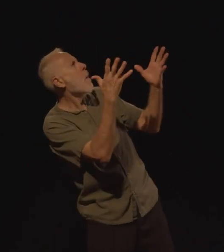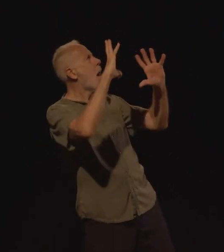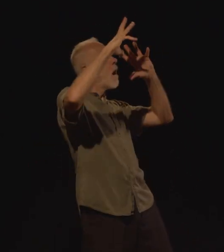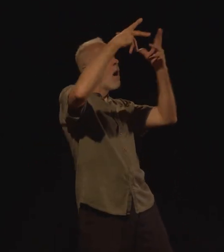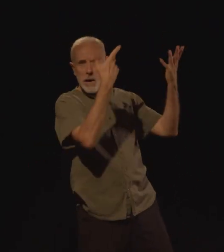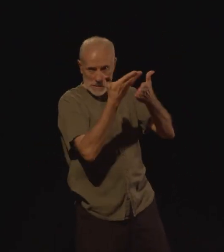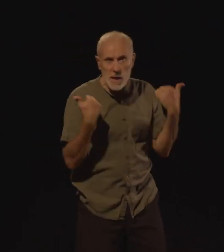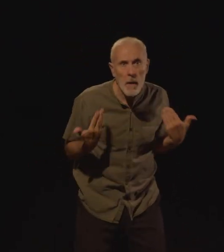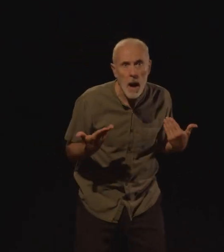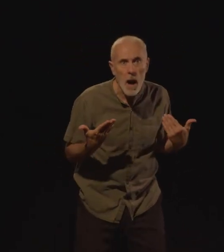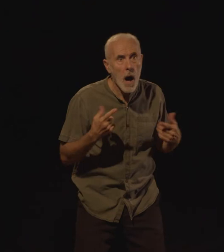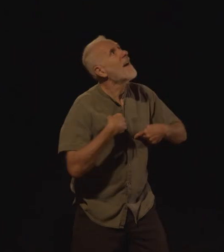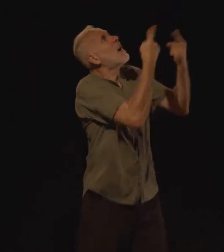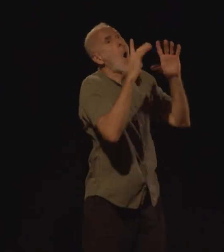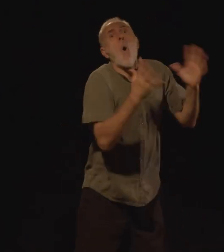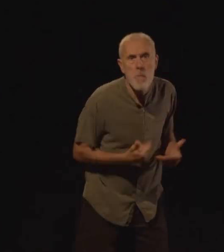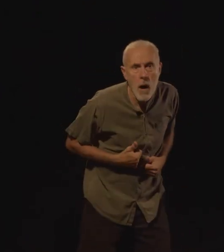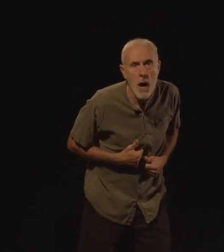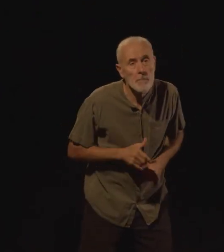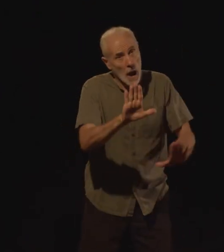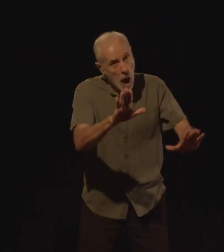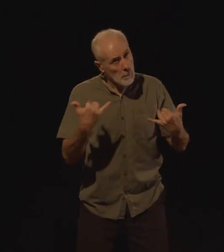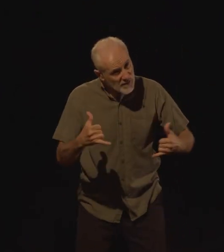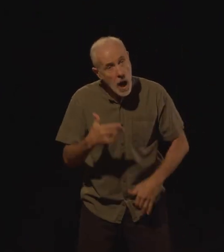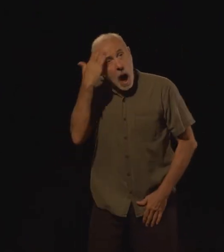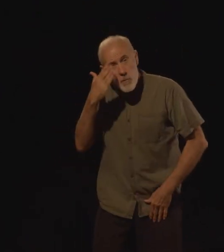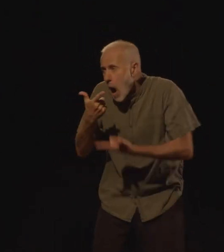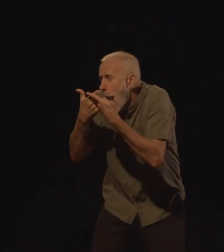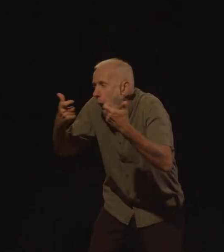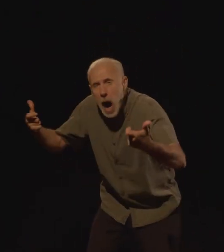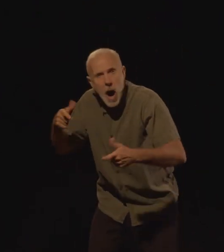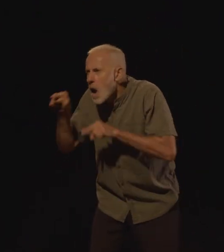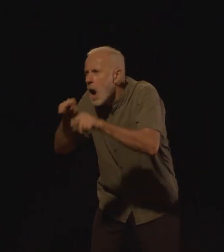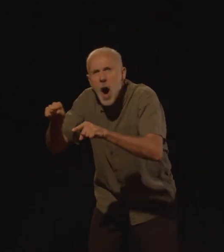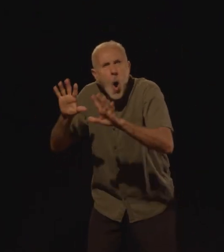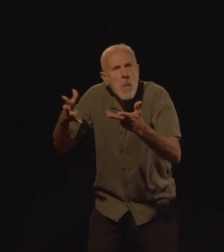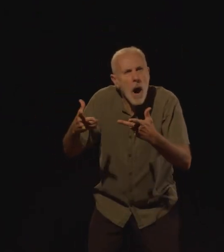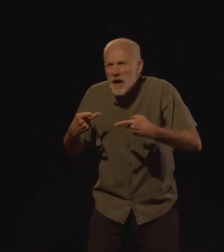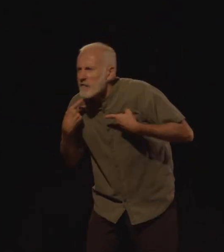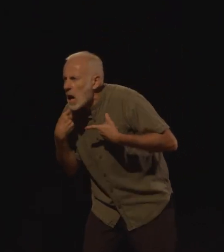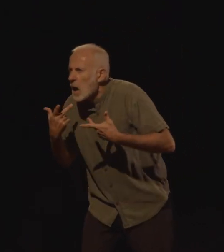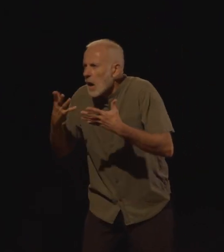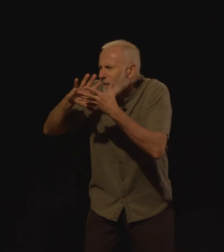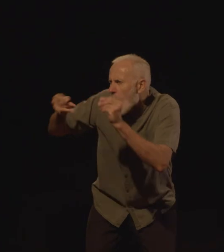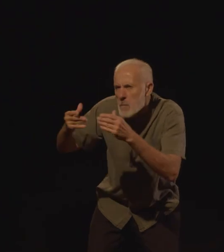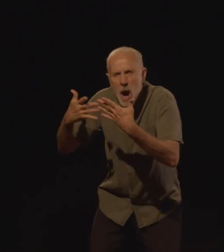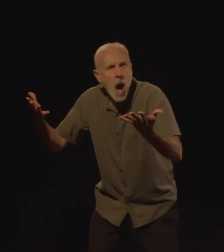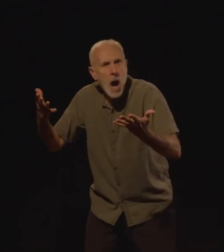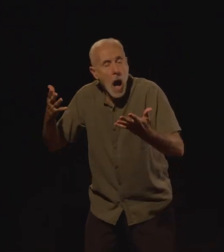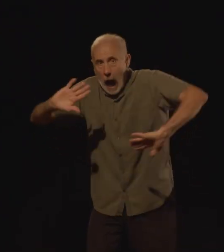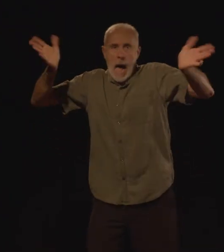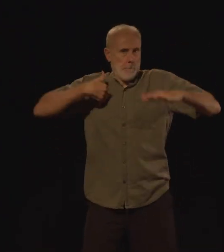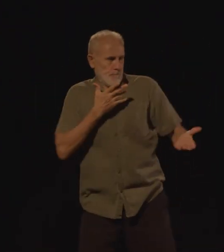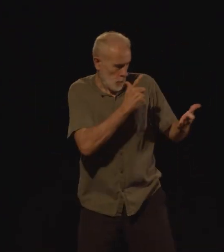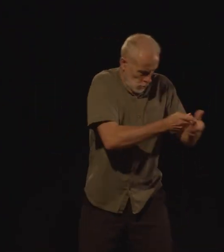puis il y a encore les animaux. Il faut que je sache leur nom et à quoi ils ressemblent et ce qu'ils font et où ils vivent. Alors, il acheta un livre sur les